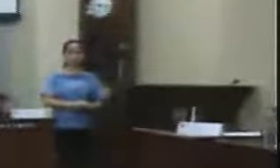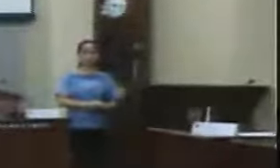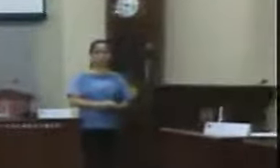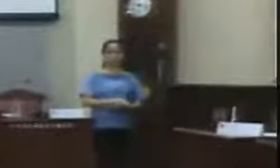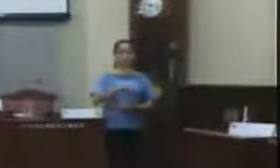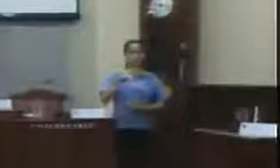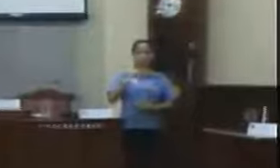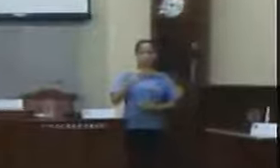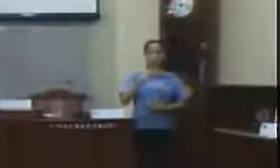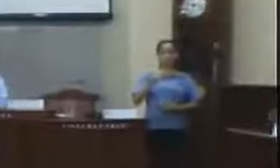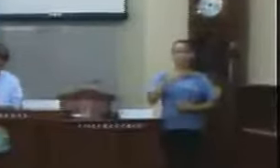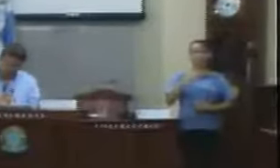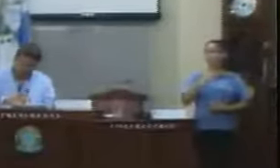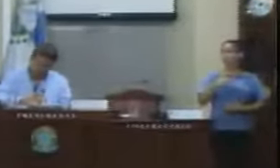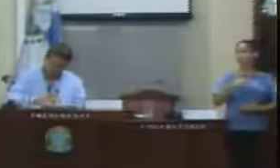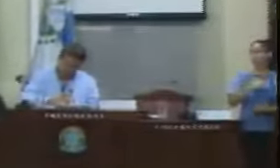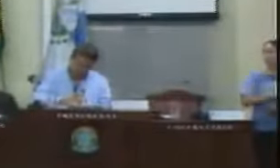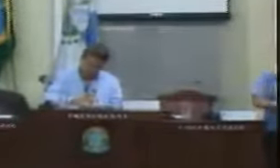Marcos da Silva Marques.